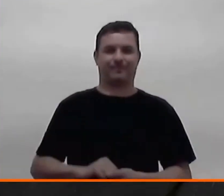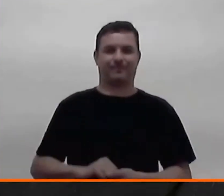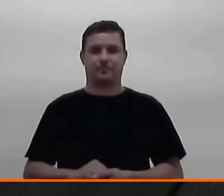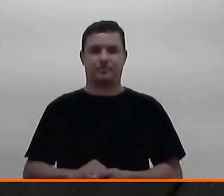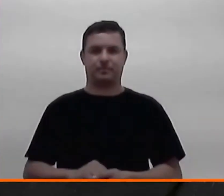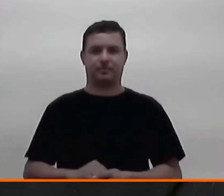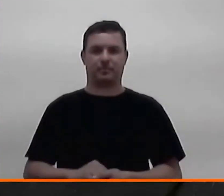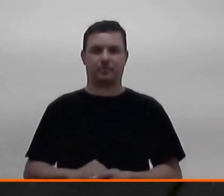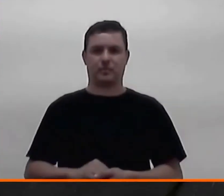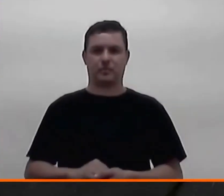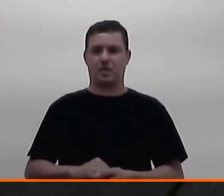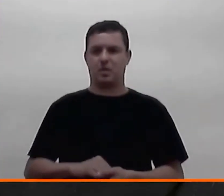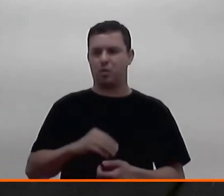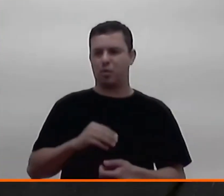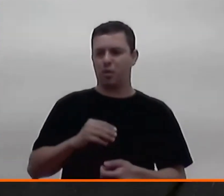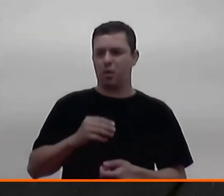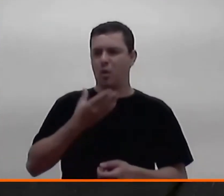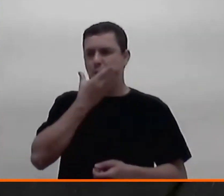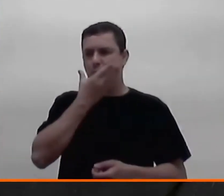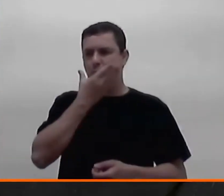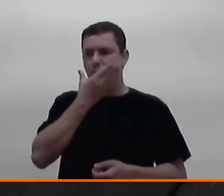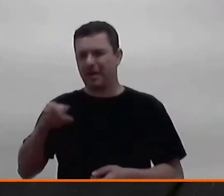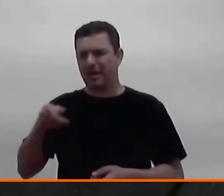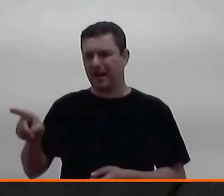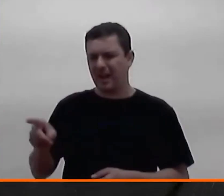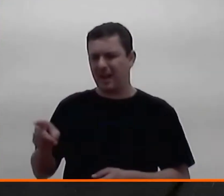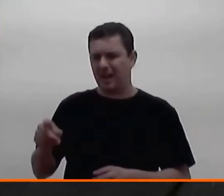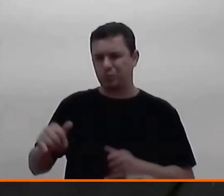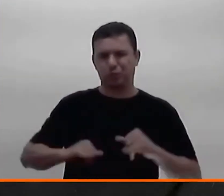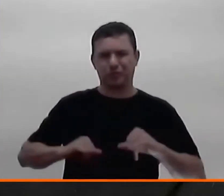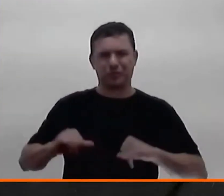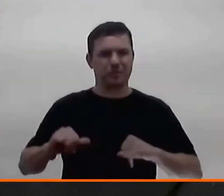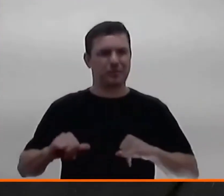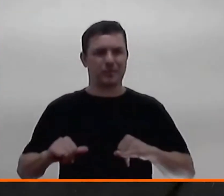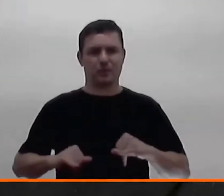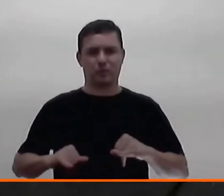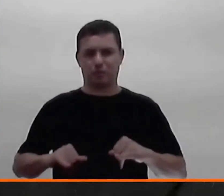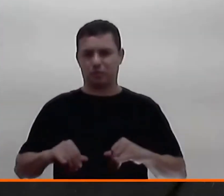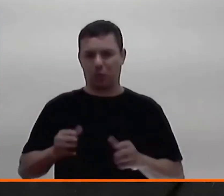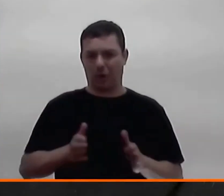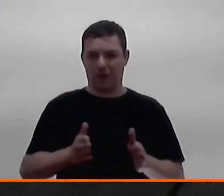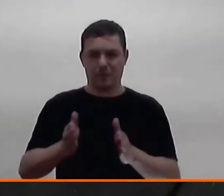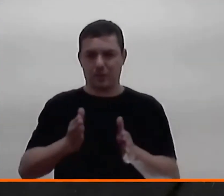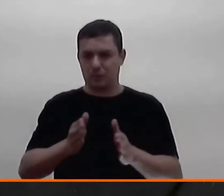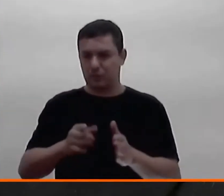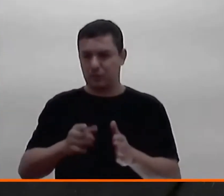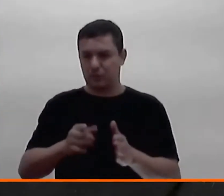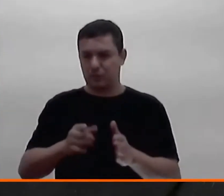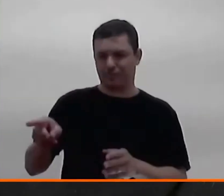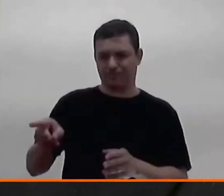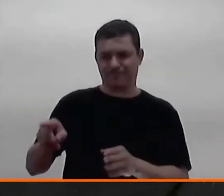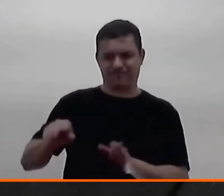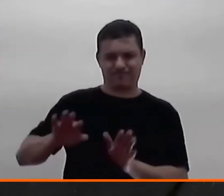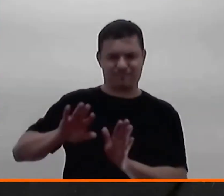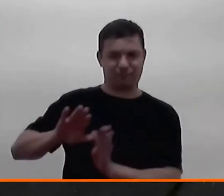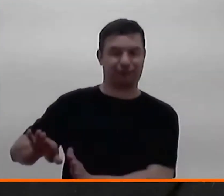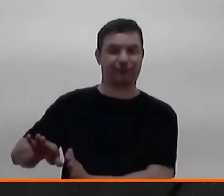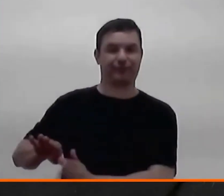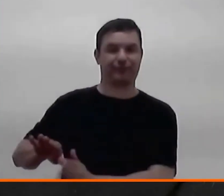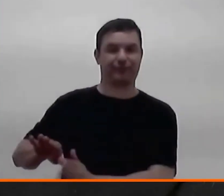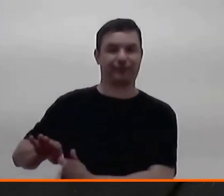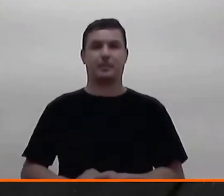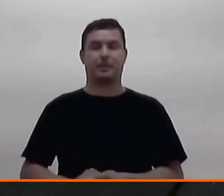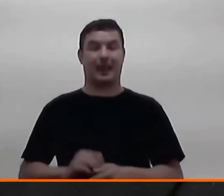semi-morto machucado ali no caminho, caído. E aí então 33 diz: certo